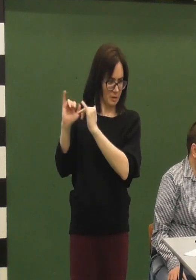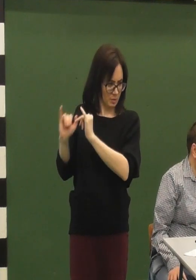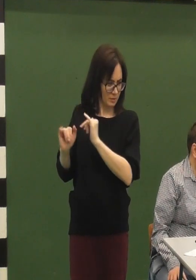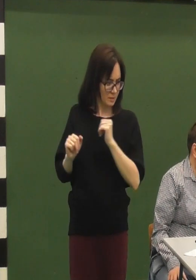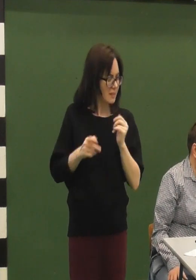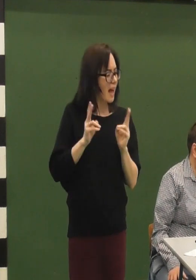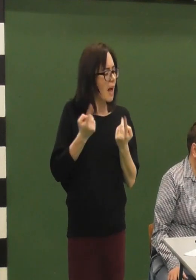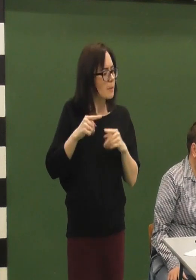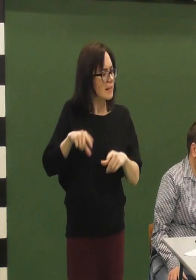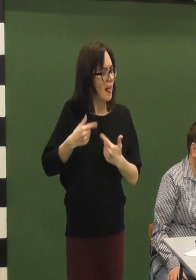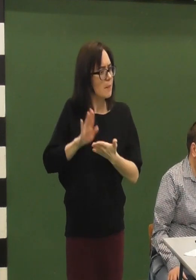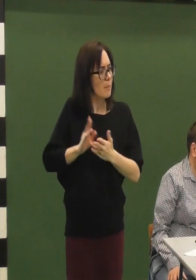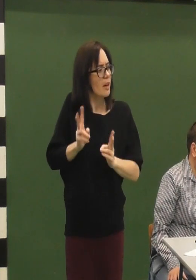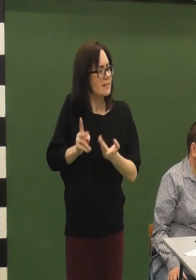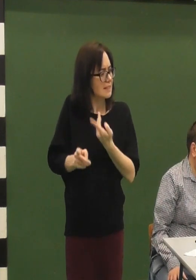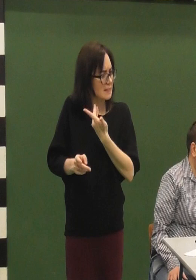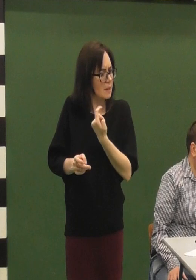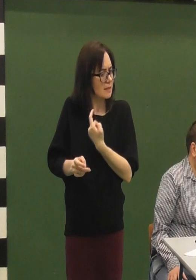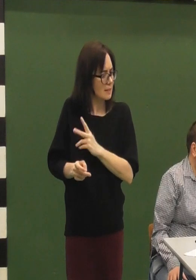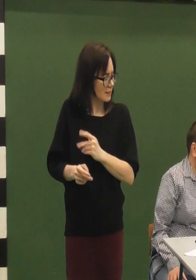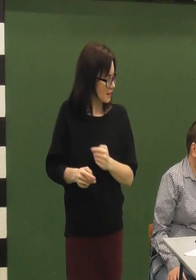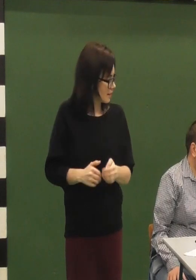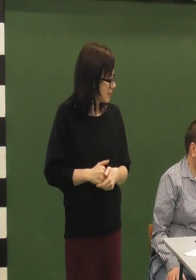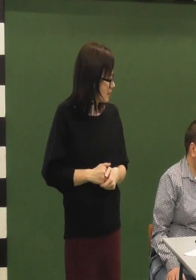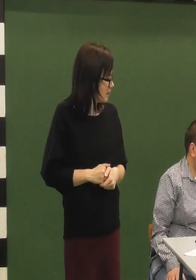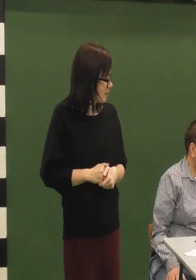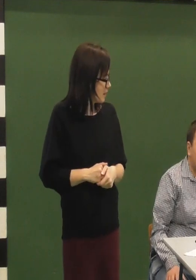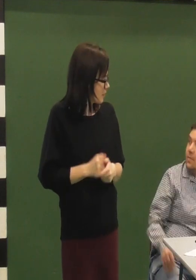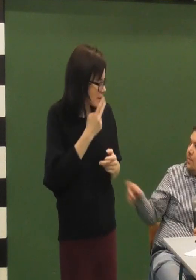életben maradt, aki a képen szerepel?